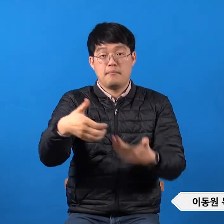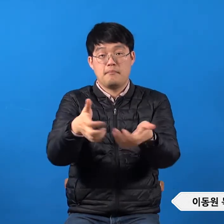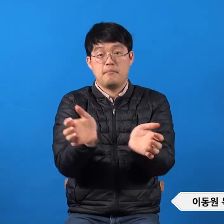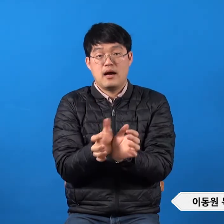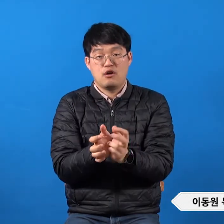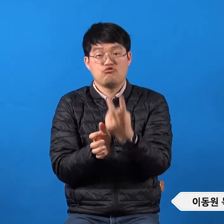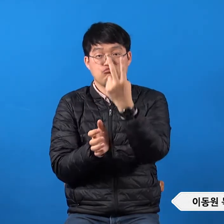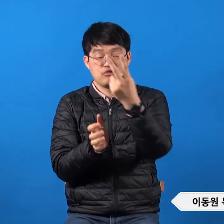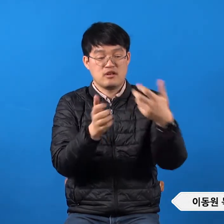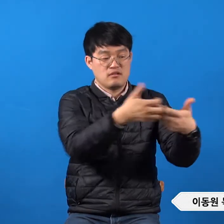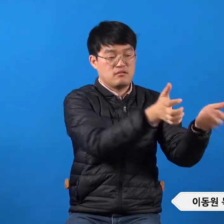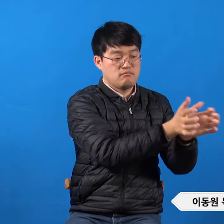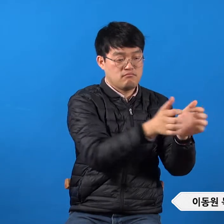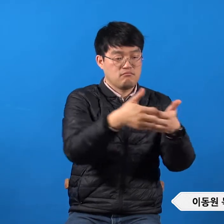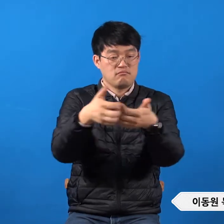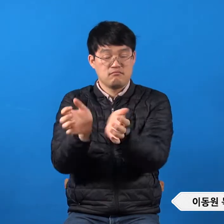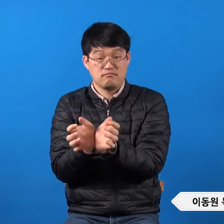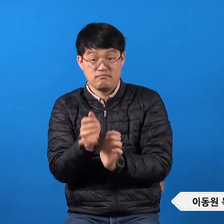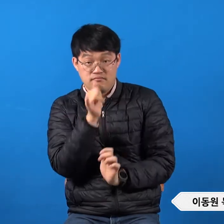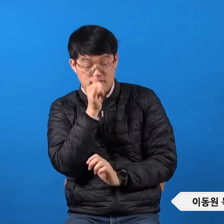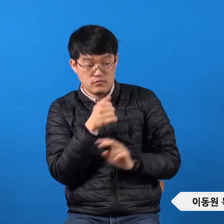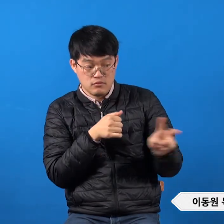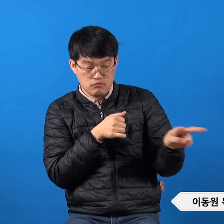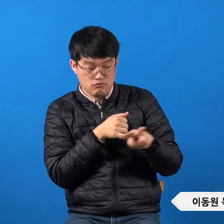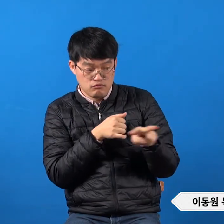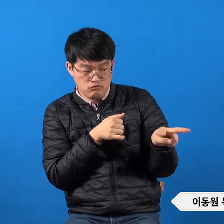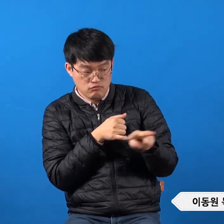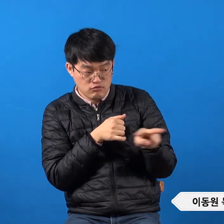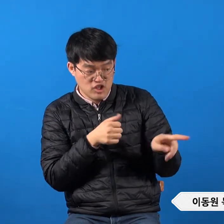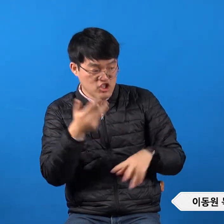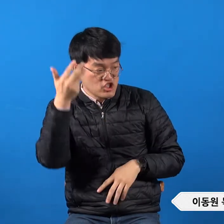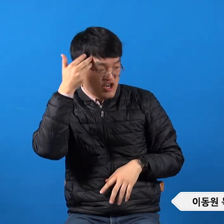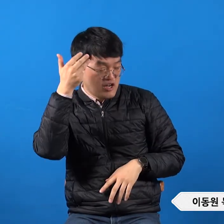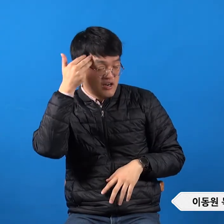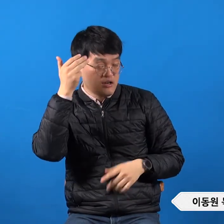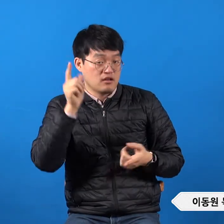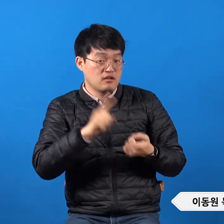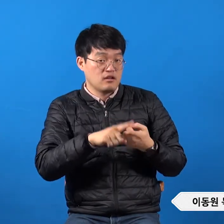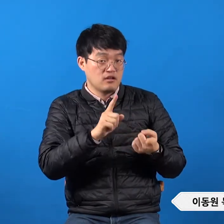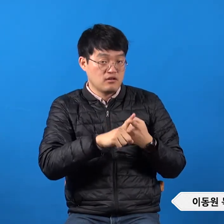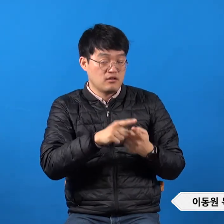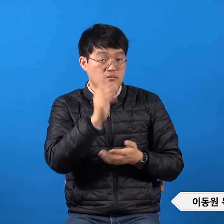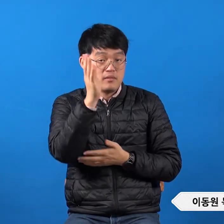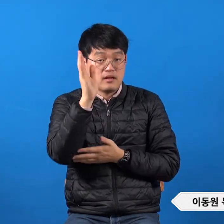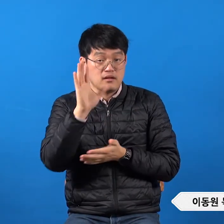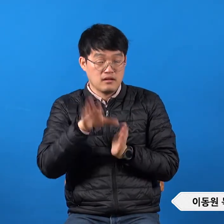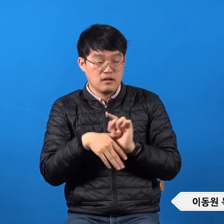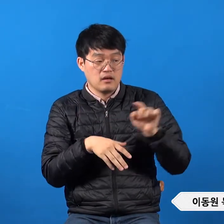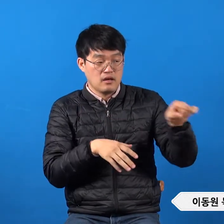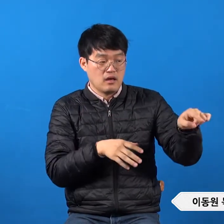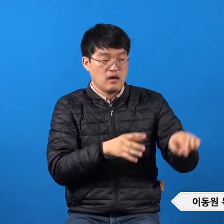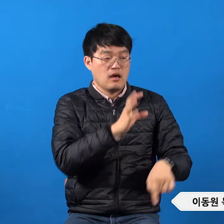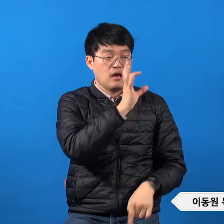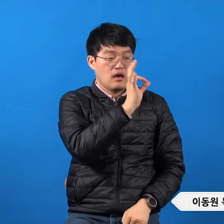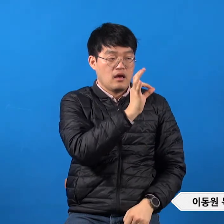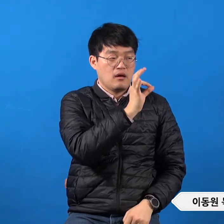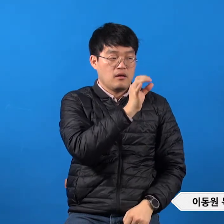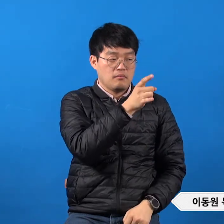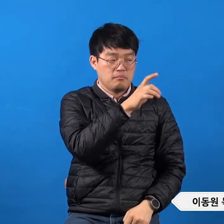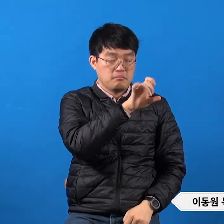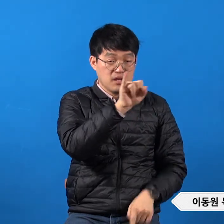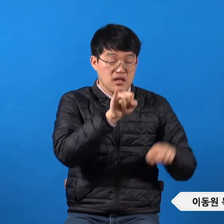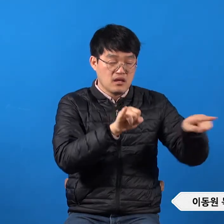흔히 이 두 개의 철학 사상이 주장하는 것을 우리가 한국말로 번역해서 소개할 때 이렇게 말합니다.